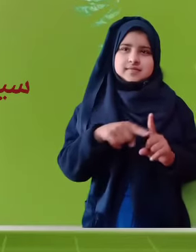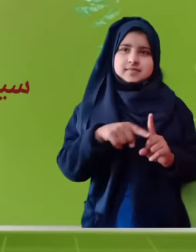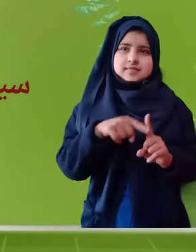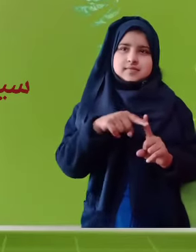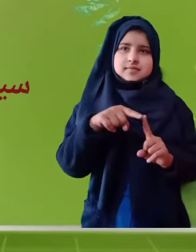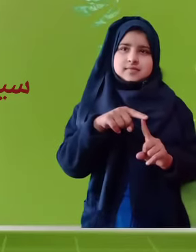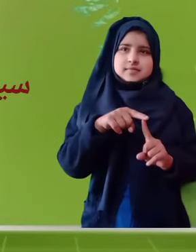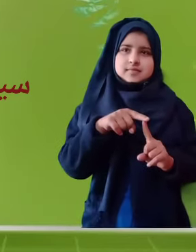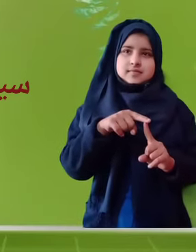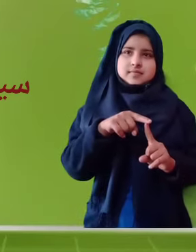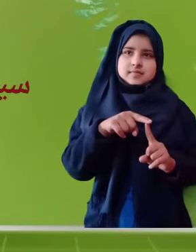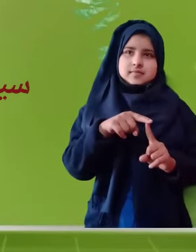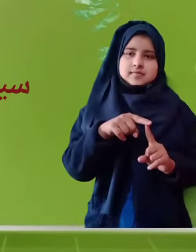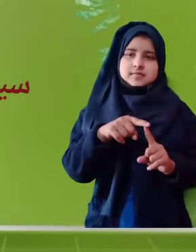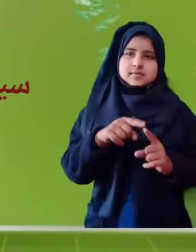सेंटीग्रेड,